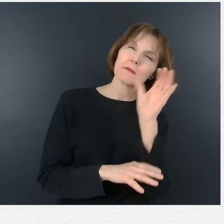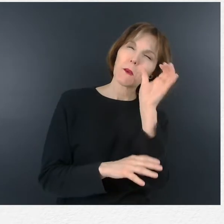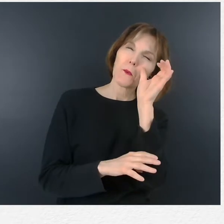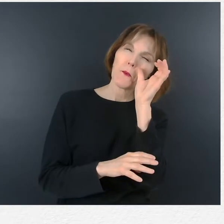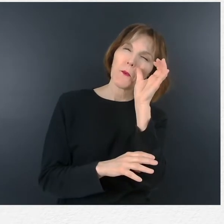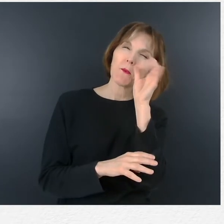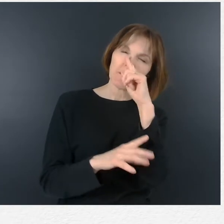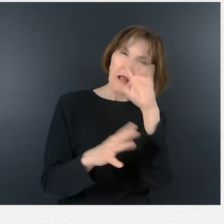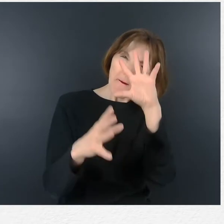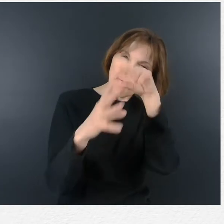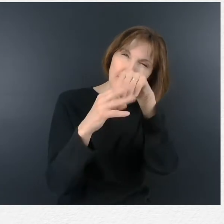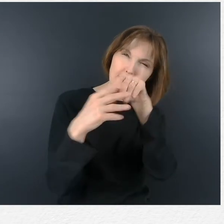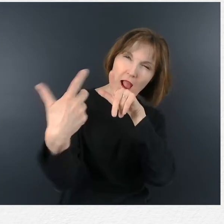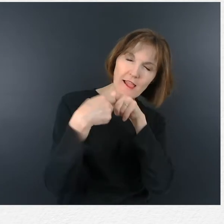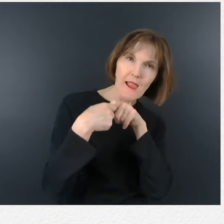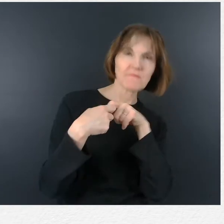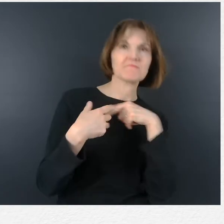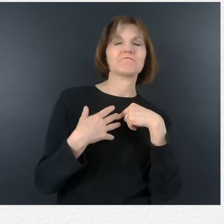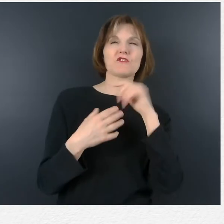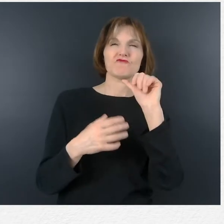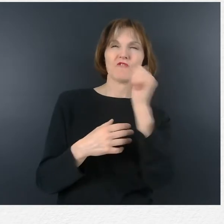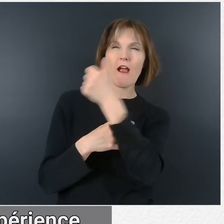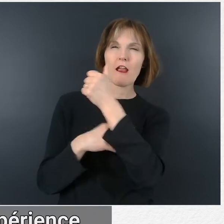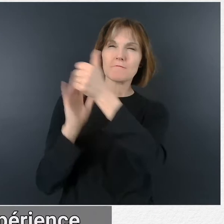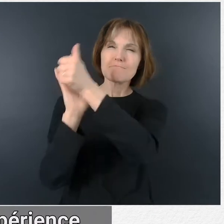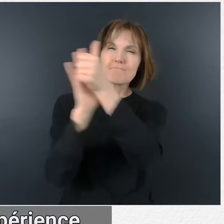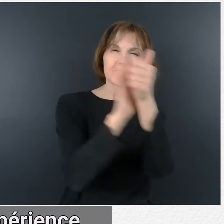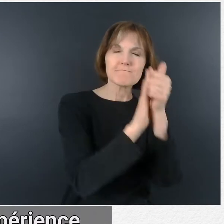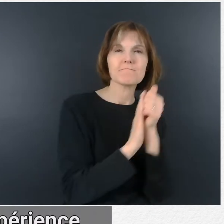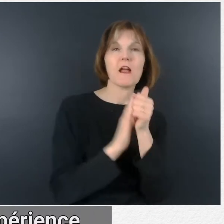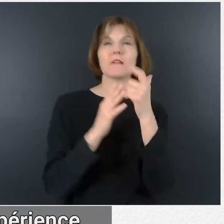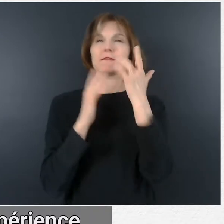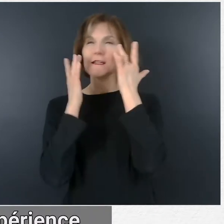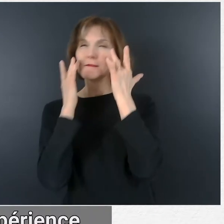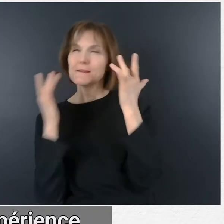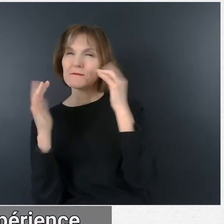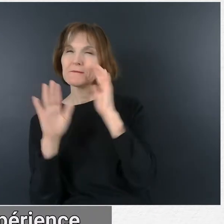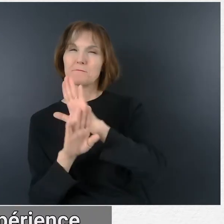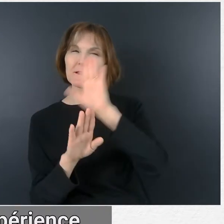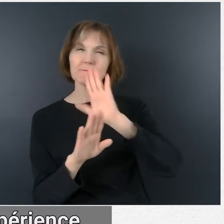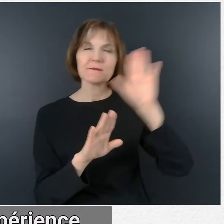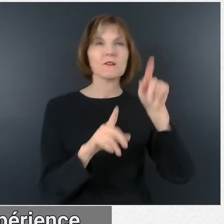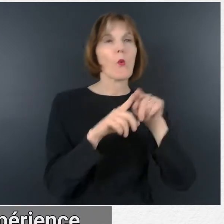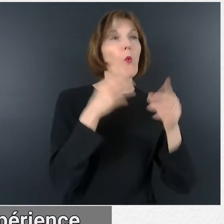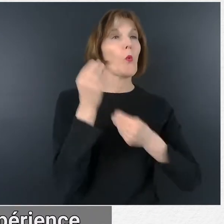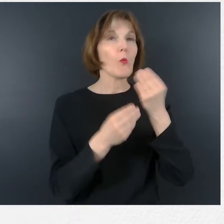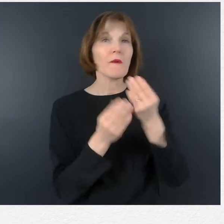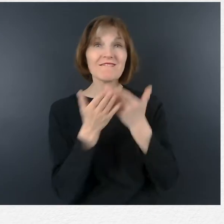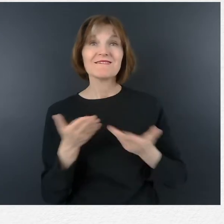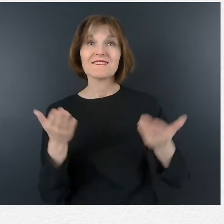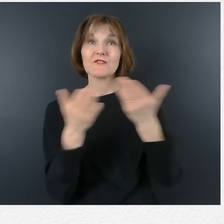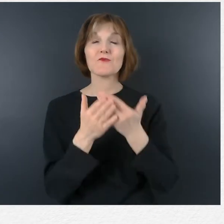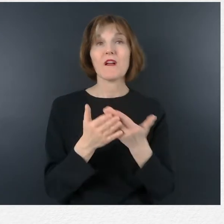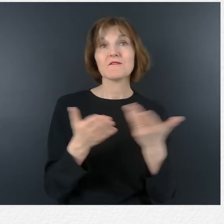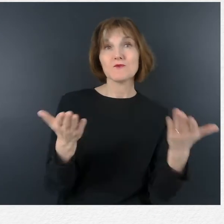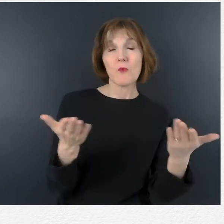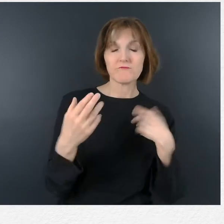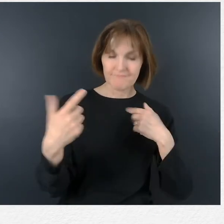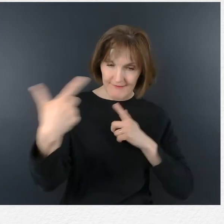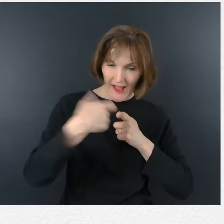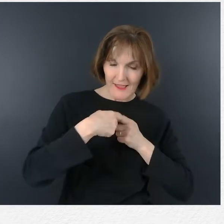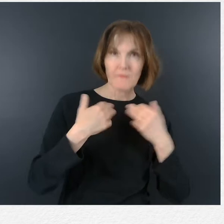aux différents personnages, à la situation ou à une expérience vécue ou se présentant actuellement dans